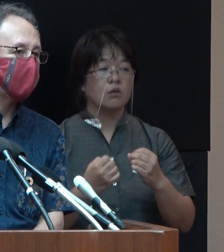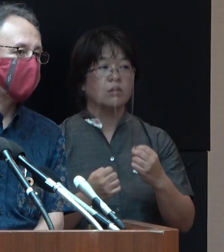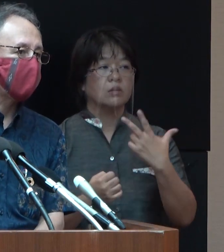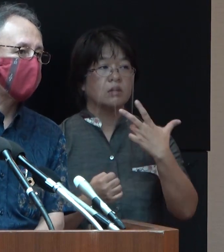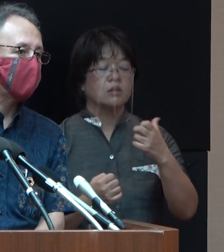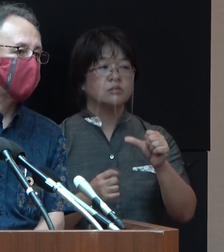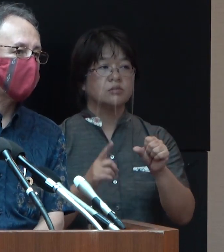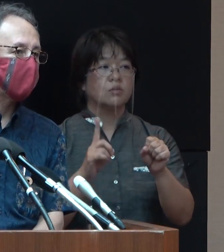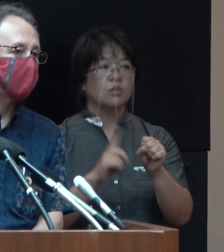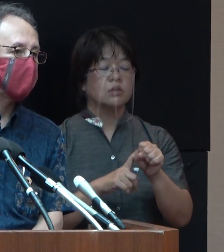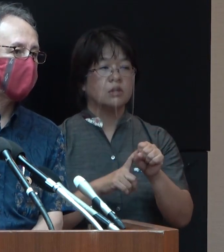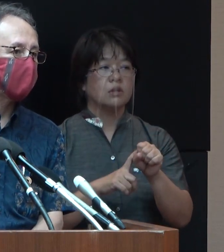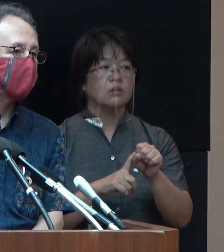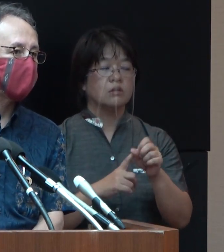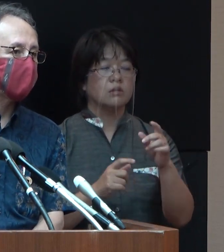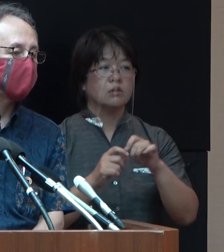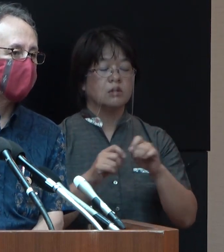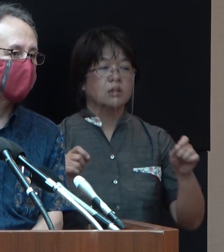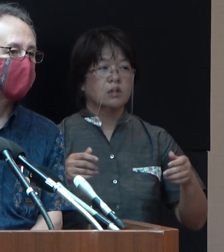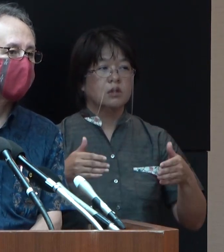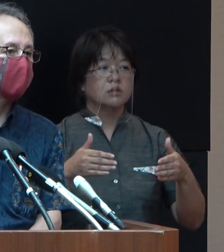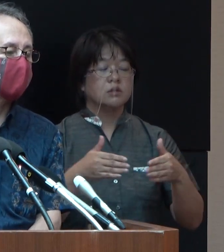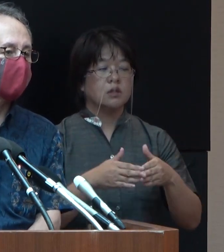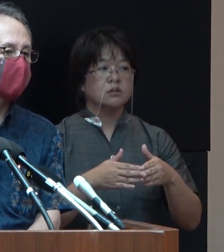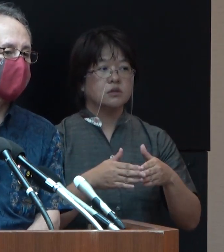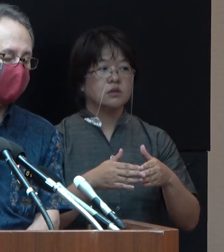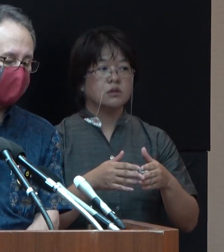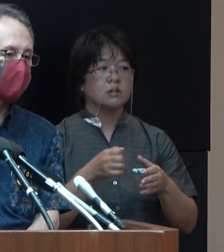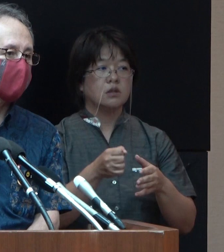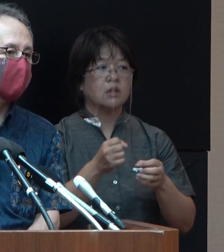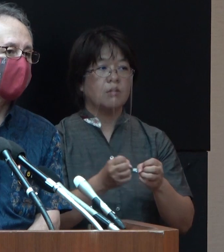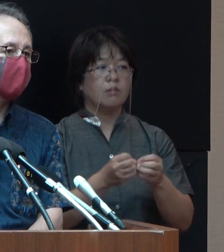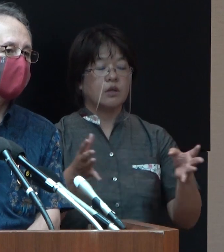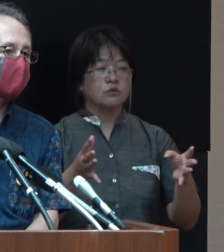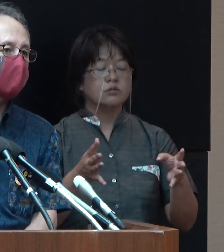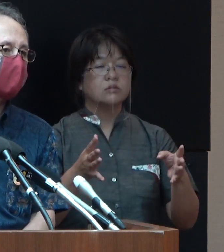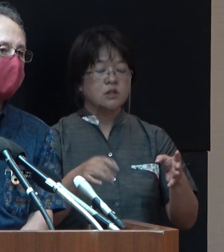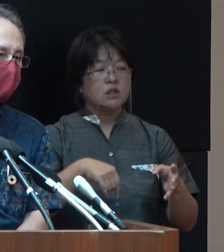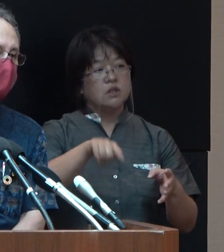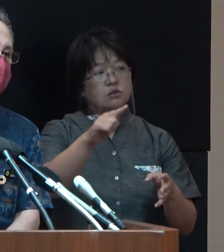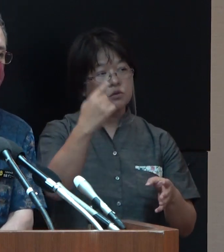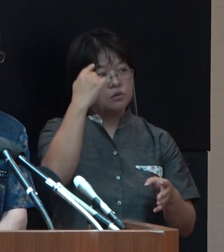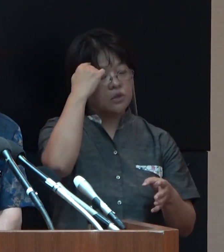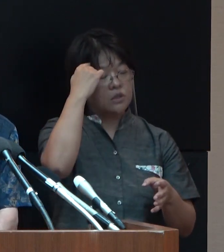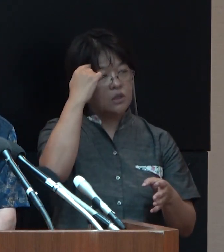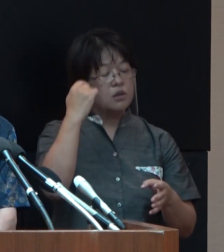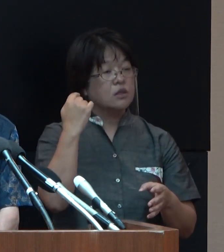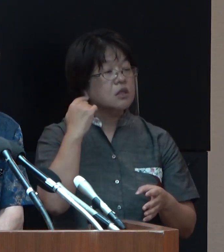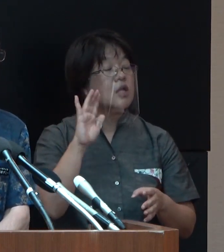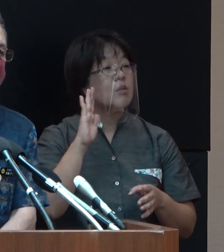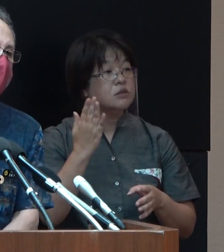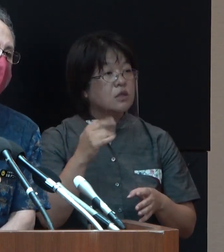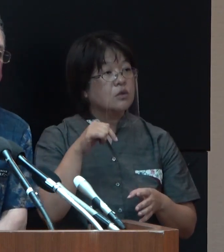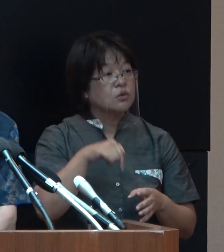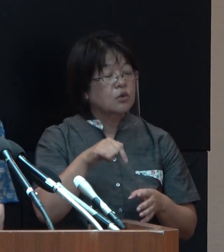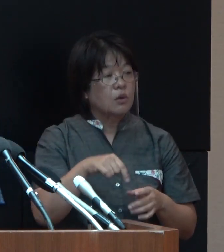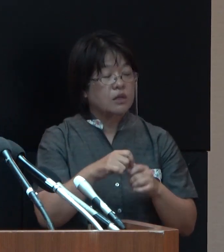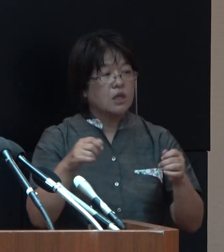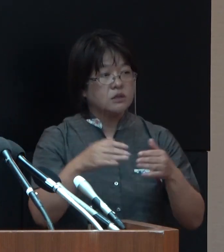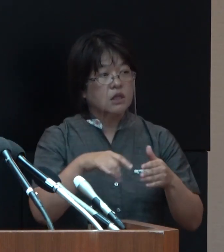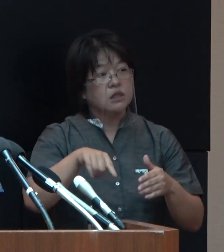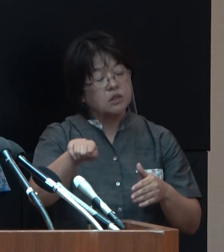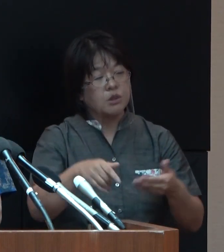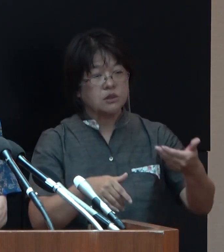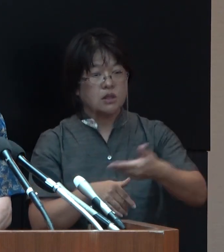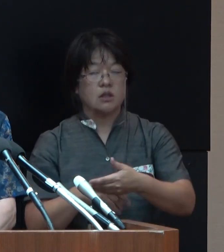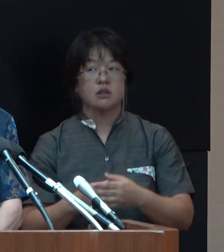関係で伺いたいんですけれども、長崎原爆の日出席されるような意向を示されていたと思いますが、このあたりに関してはどういうご判断